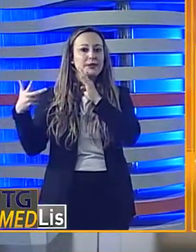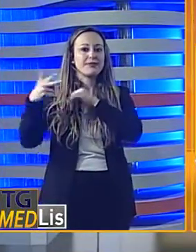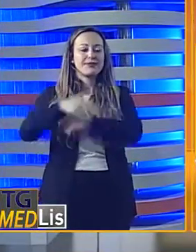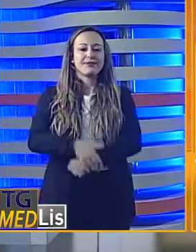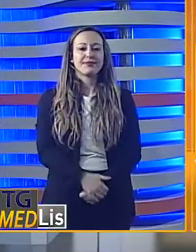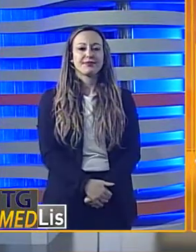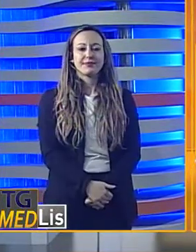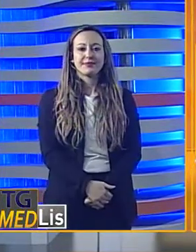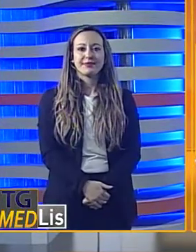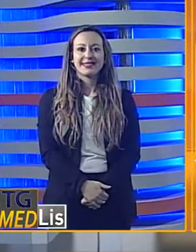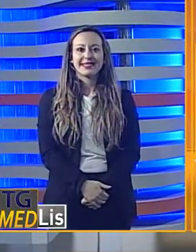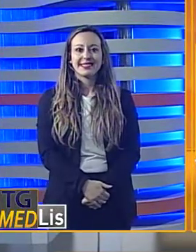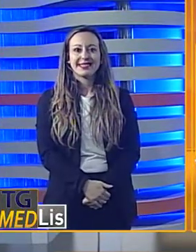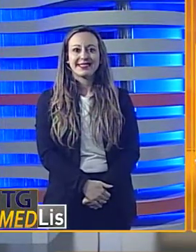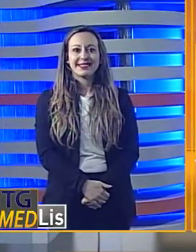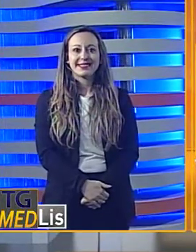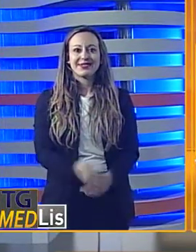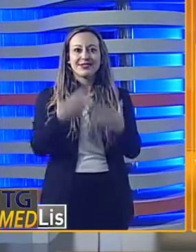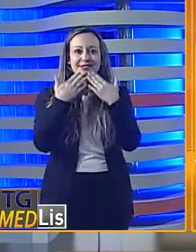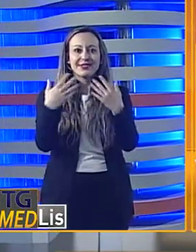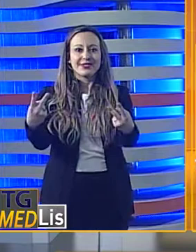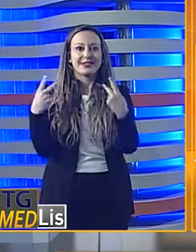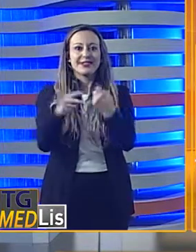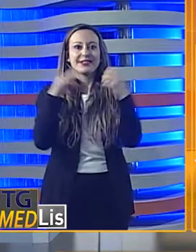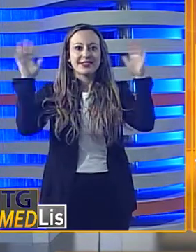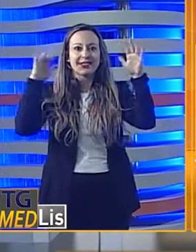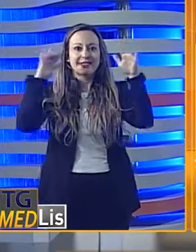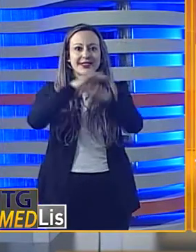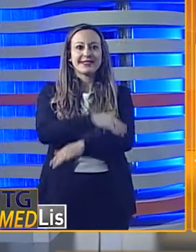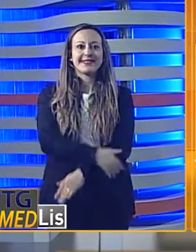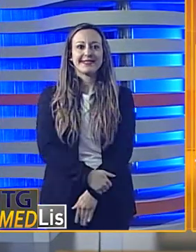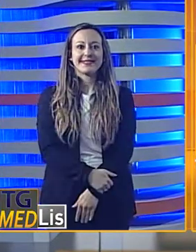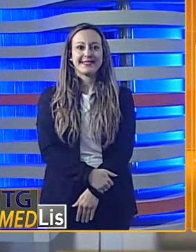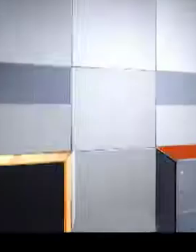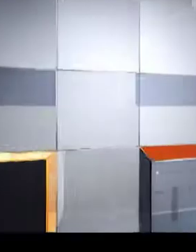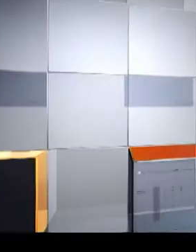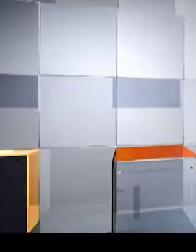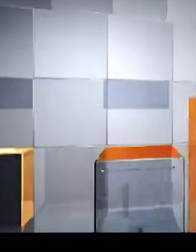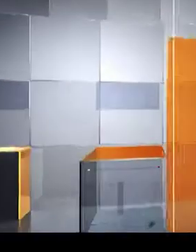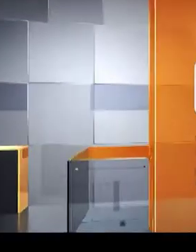Questa era l'ultima notizia per noi, vi ringraziamo e vi rimandiamo alla prossima edizione.